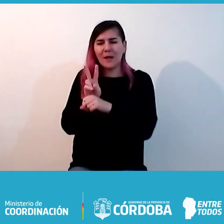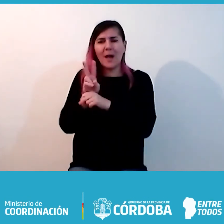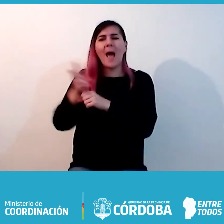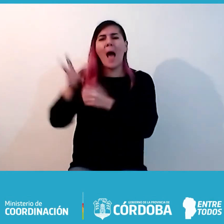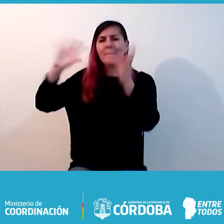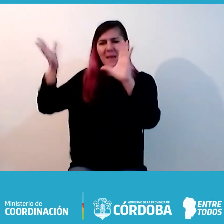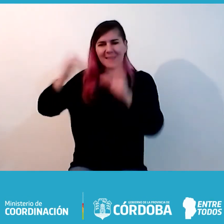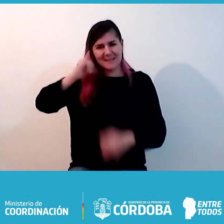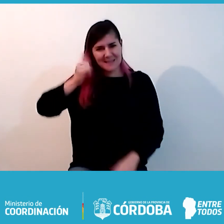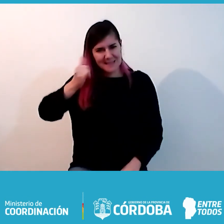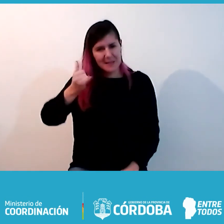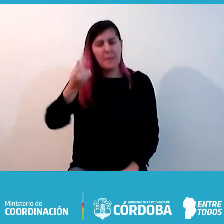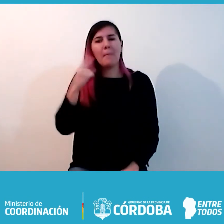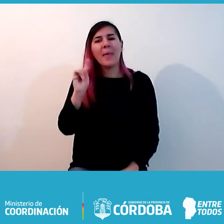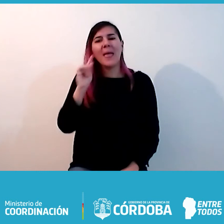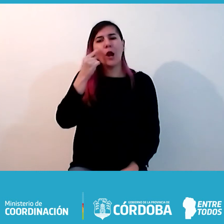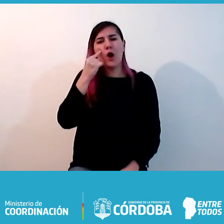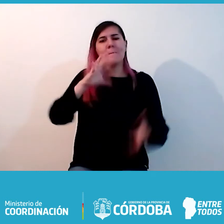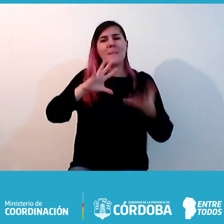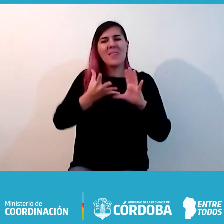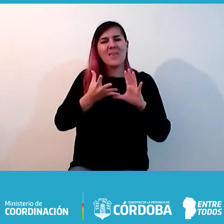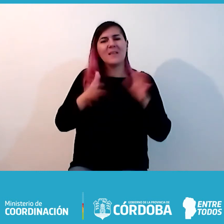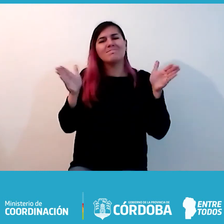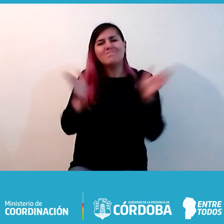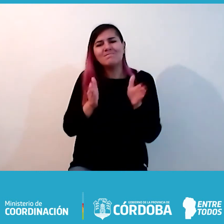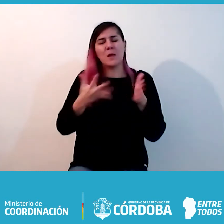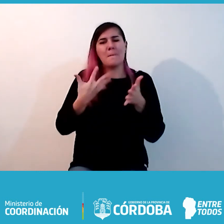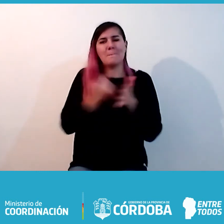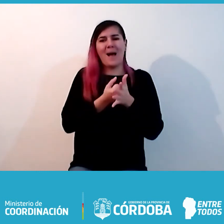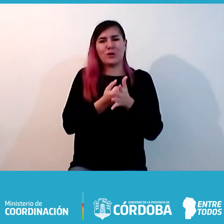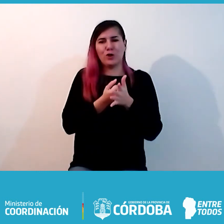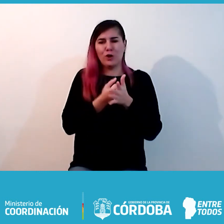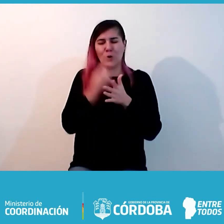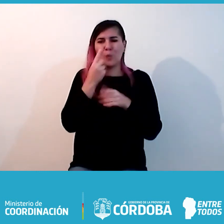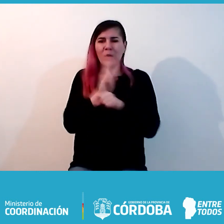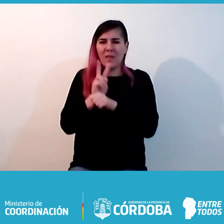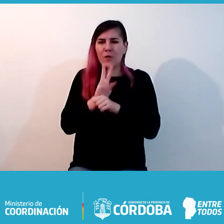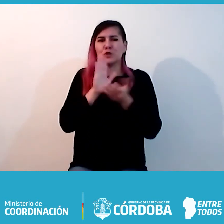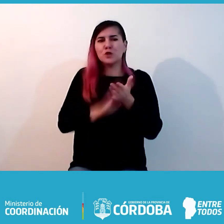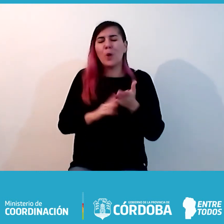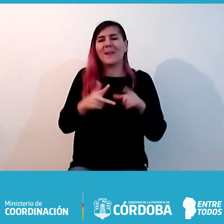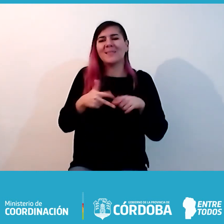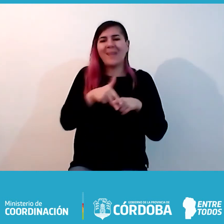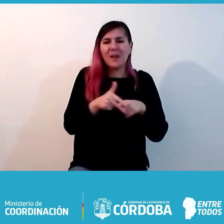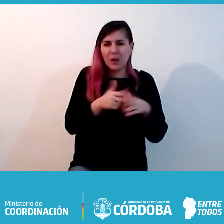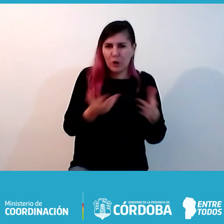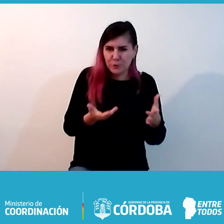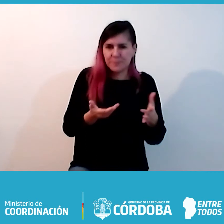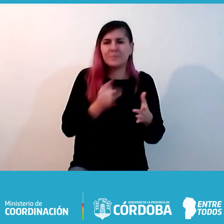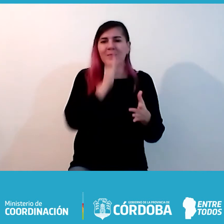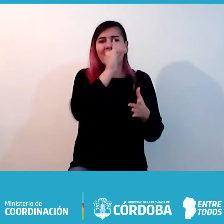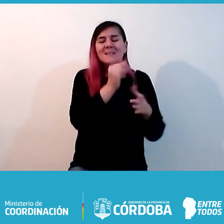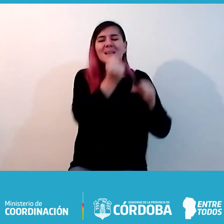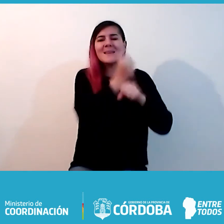claro que sí, pero habrá medidas de mitigación del impacto controlado eficazmente sobre los técnicos, tal como lo indica la